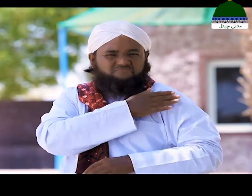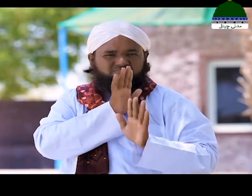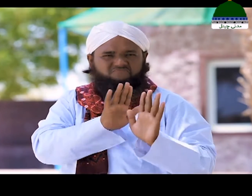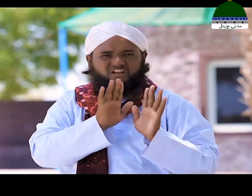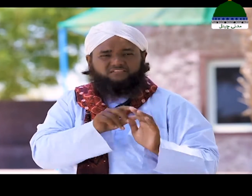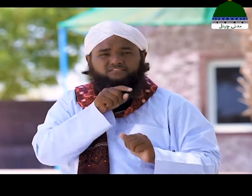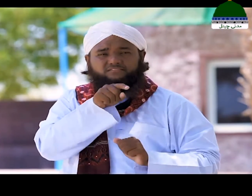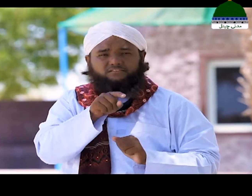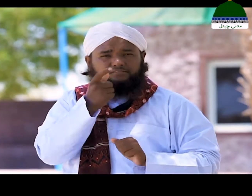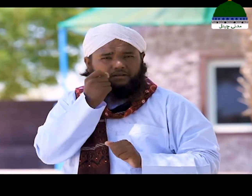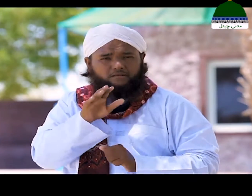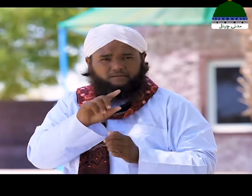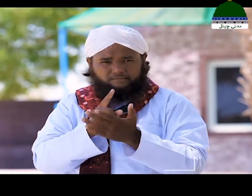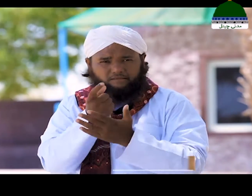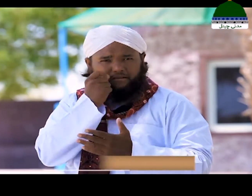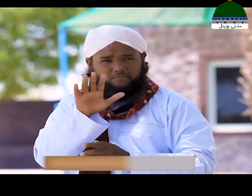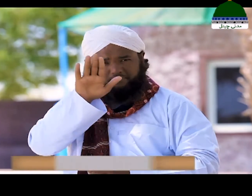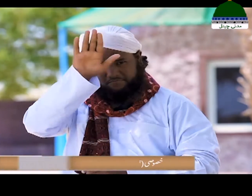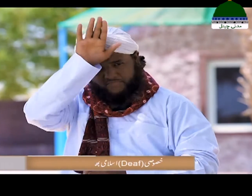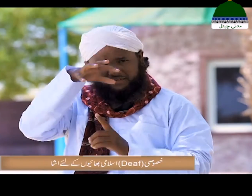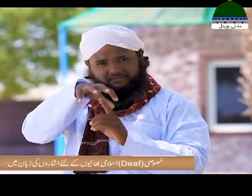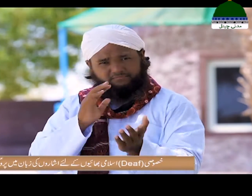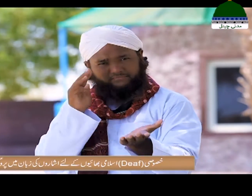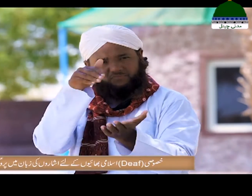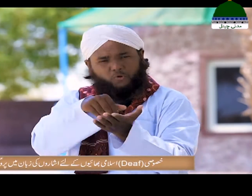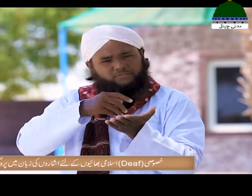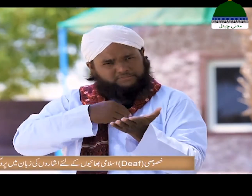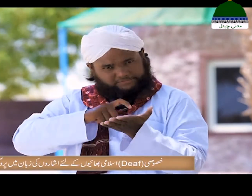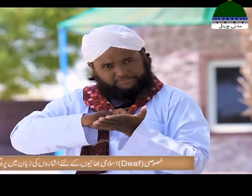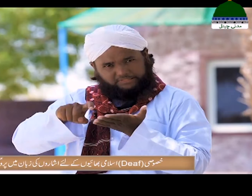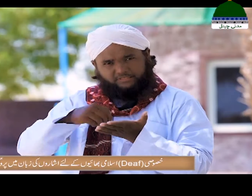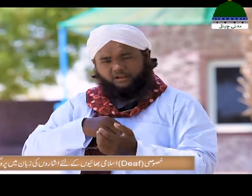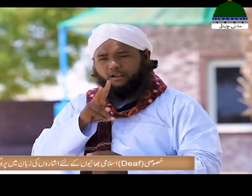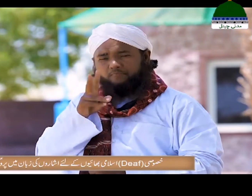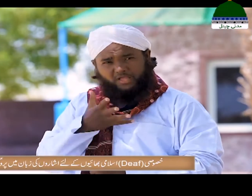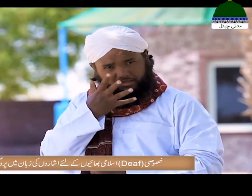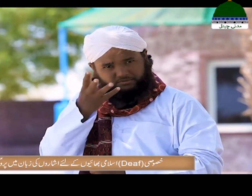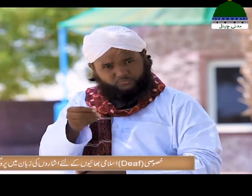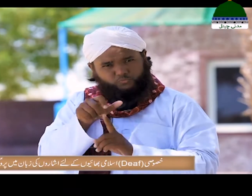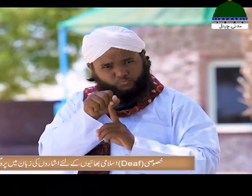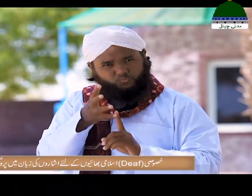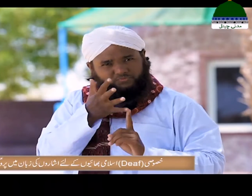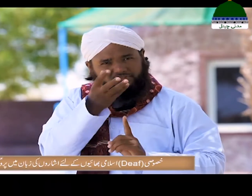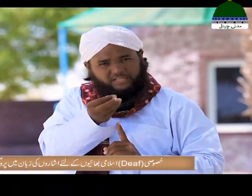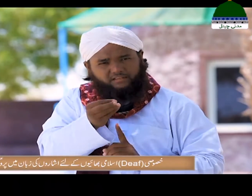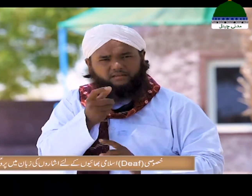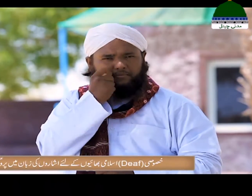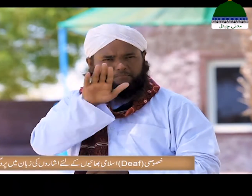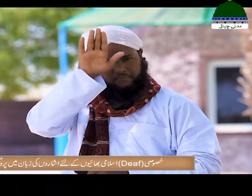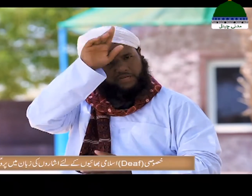ایک بادشاہ کے دربار میں گیا اور اس سے اجازت چاہی کہ میں کچھ باتیں عرض کرنا چاہتا ہوں۔ بادشاہ نے اجازت دی